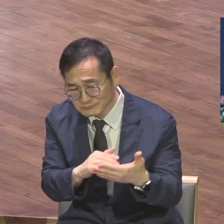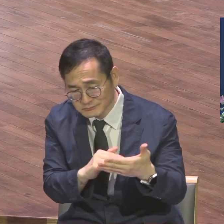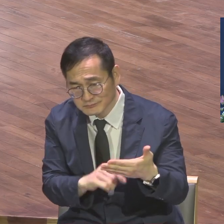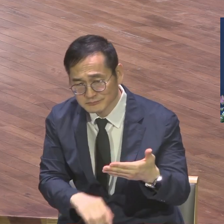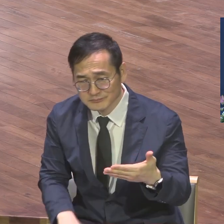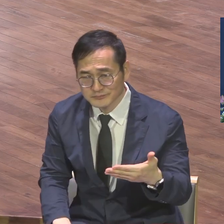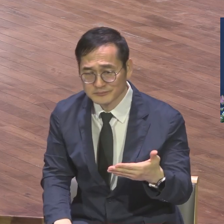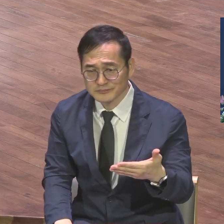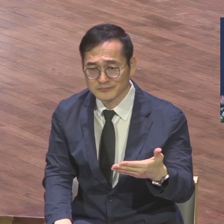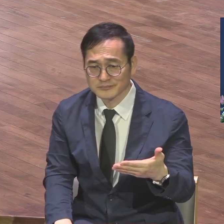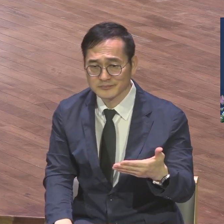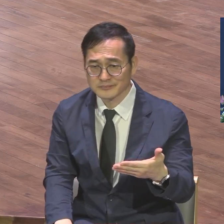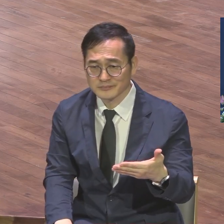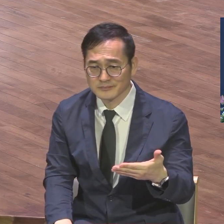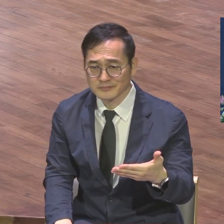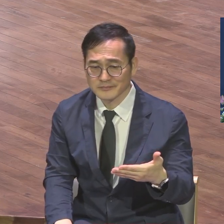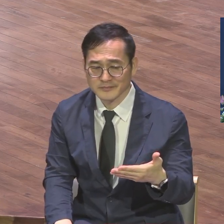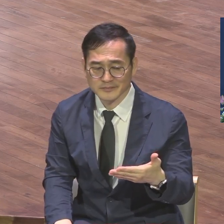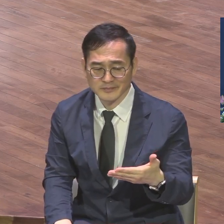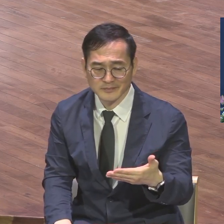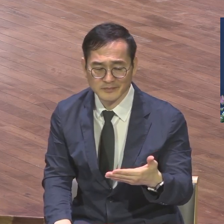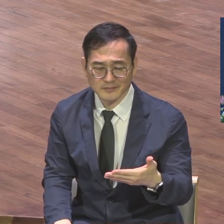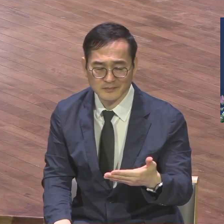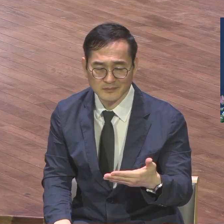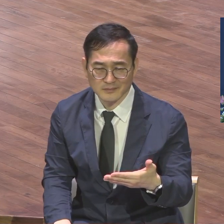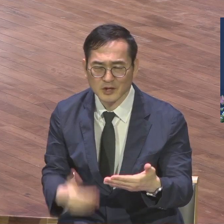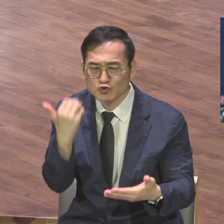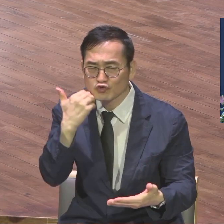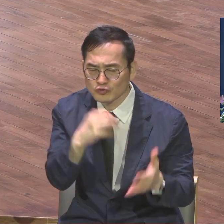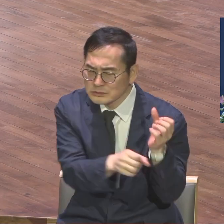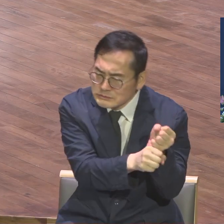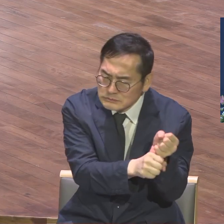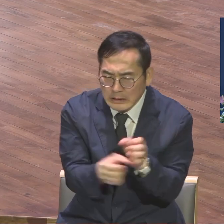이런 사람 의지하지 말고 서로 스스로 일어서라는 얘기죠.